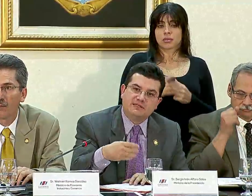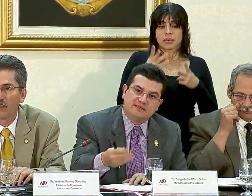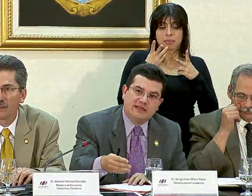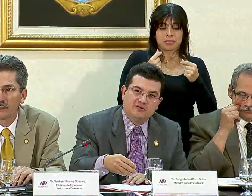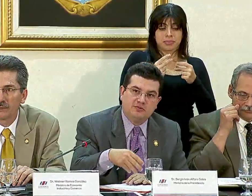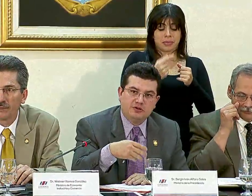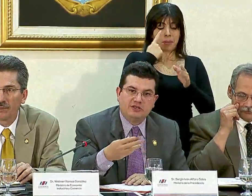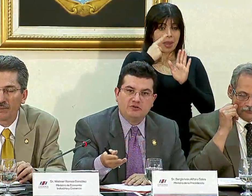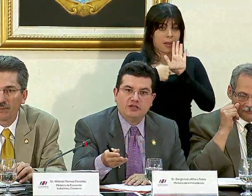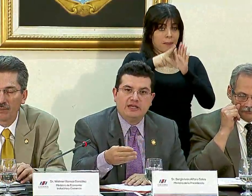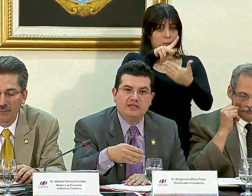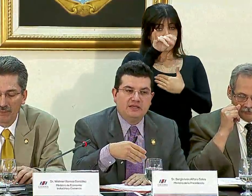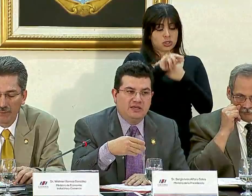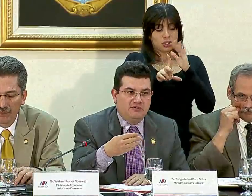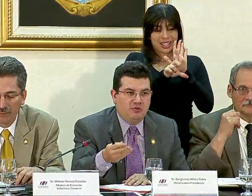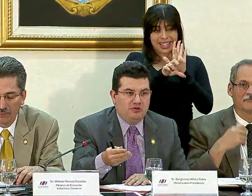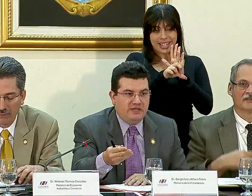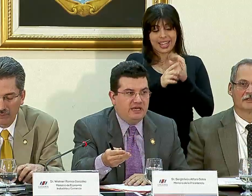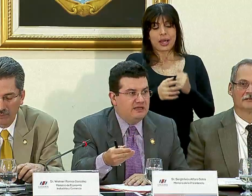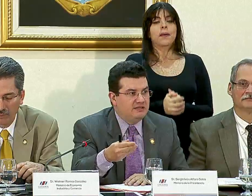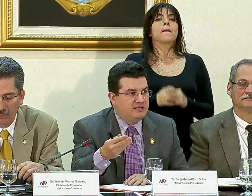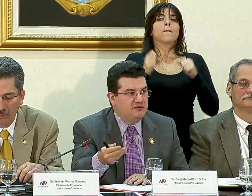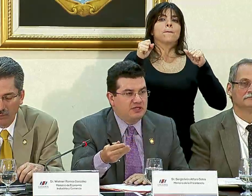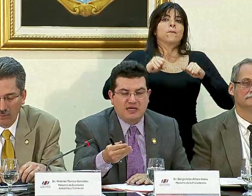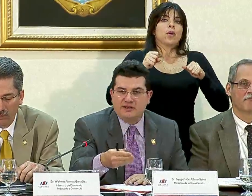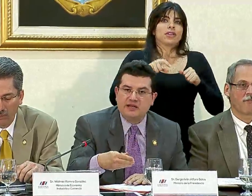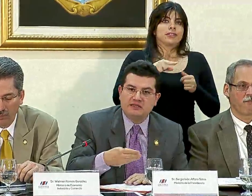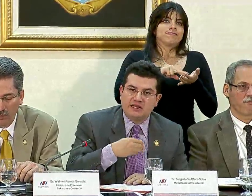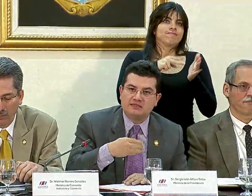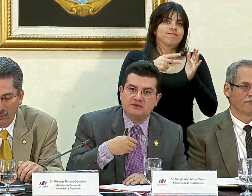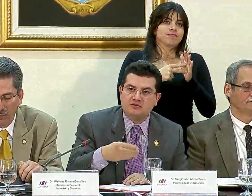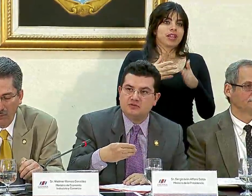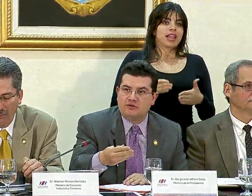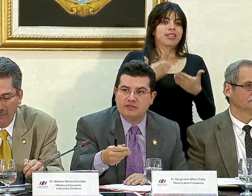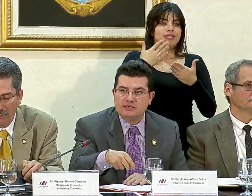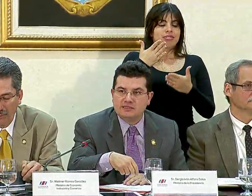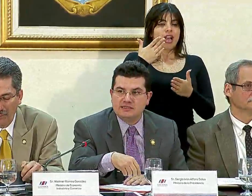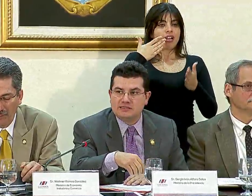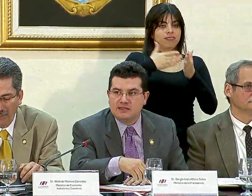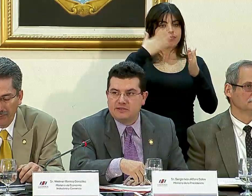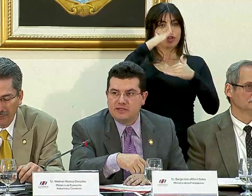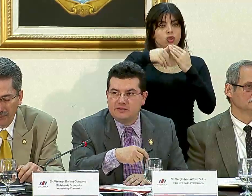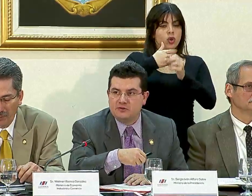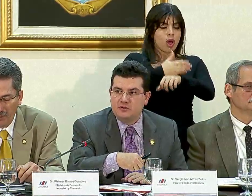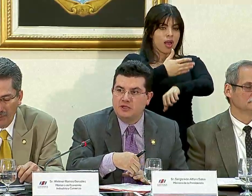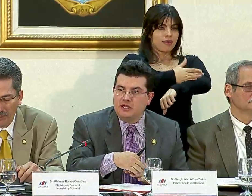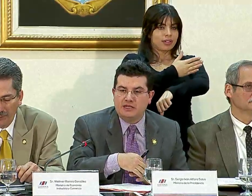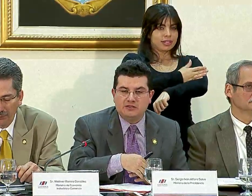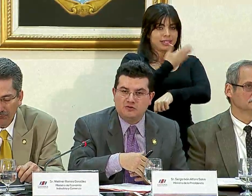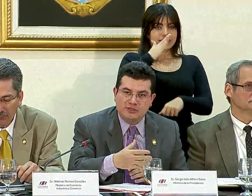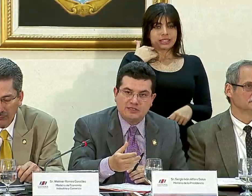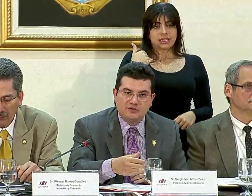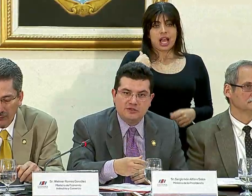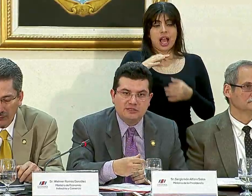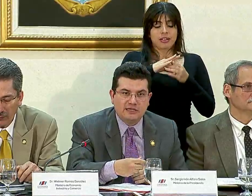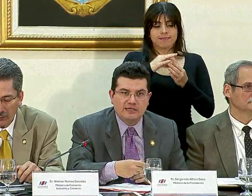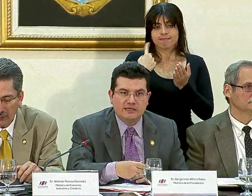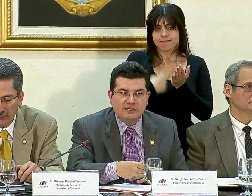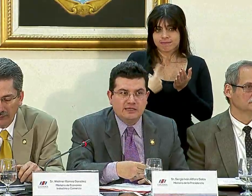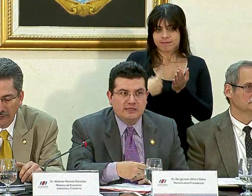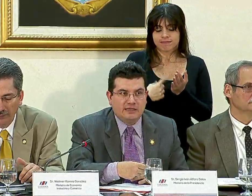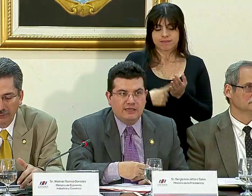precipitarse a presentar un proyecto de ley podría significar dar al traste con los avances que se están teniendo en las